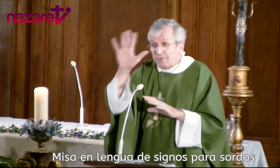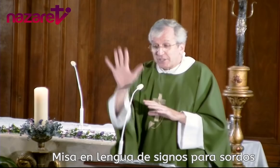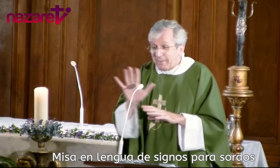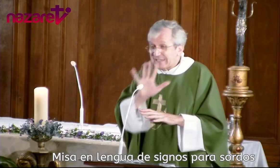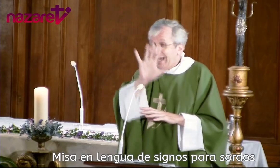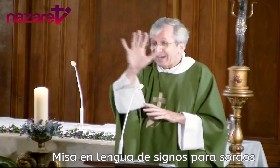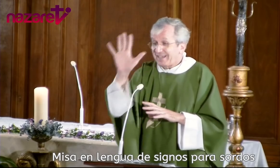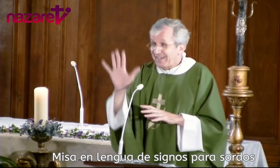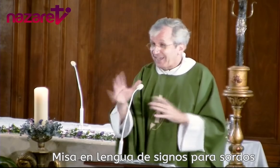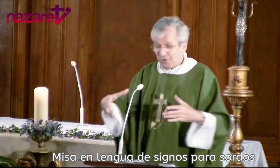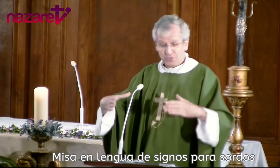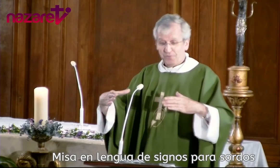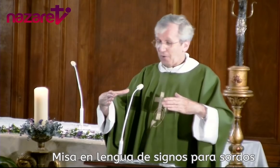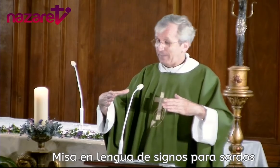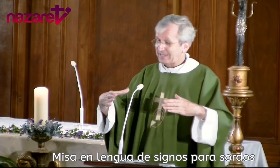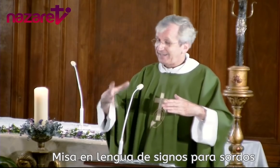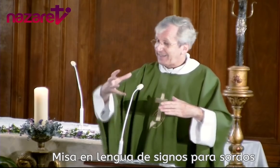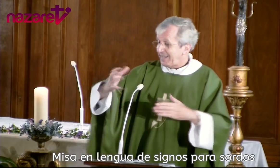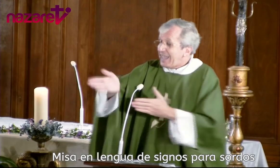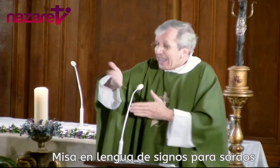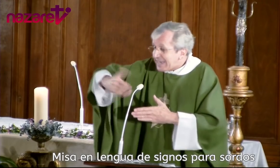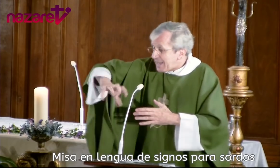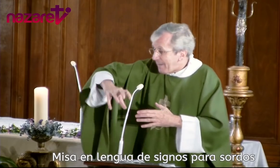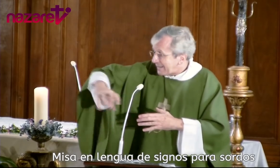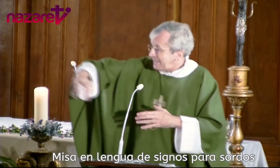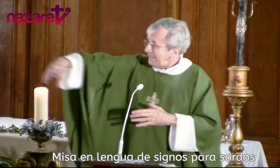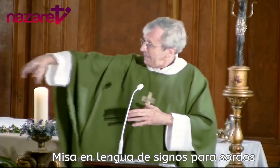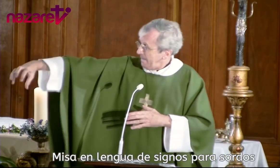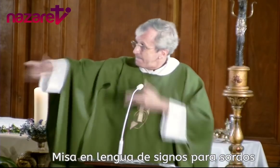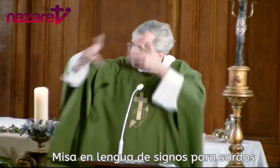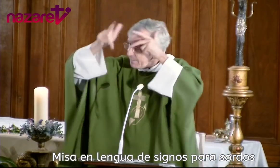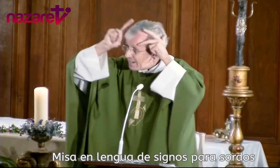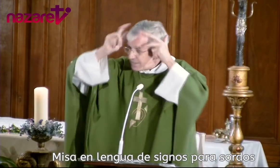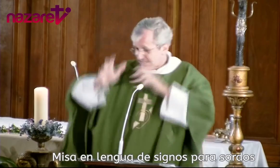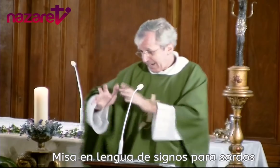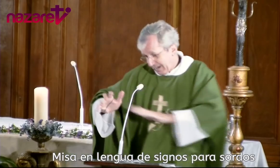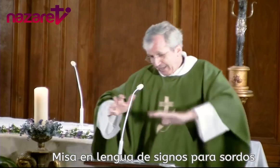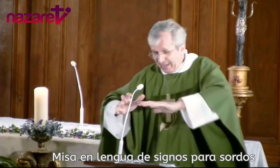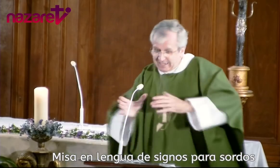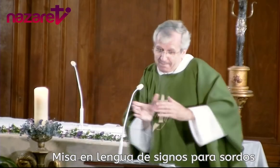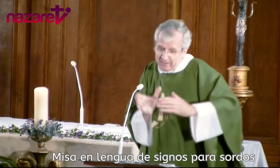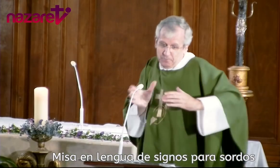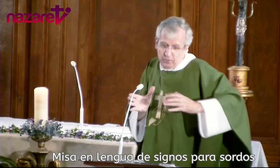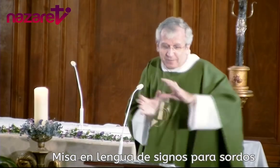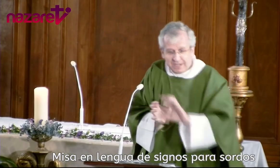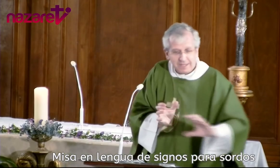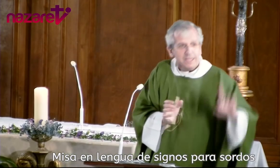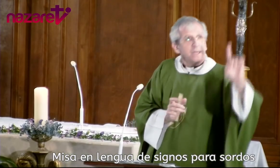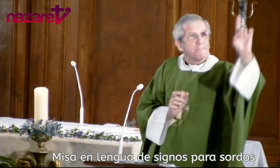que pensar que como si fuera un pastel, decir, esa parte para el César, esa parte un poquito más grande